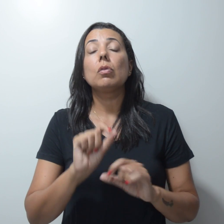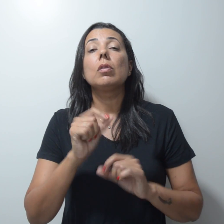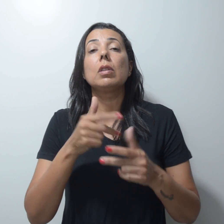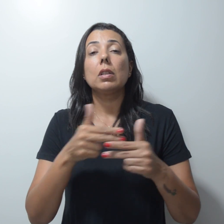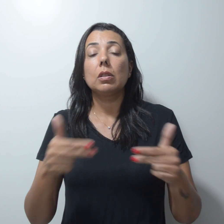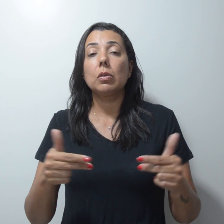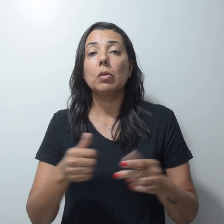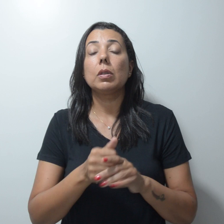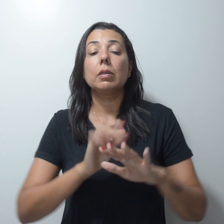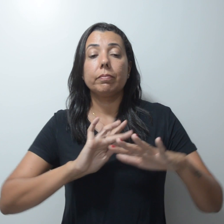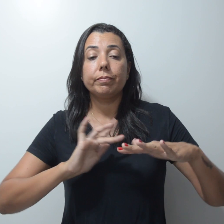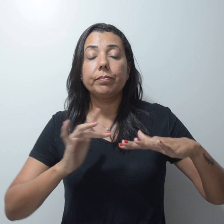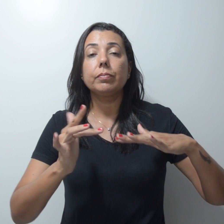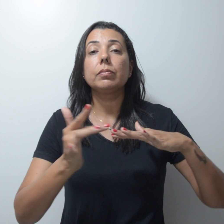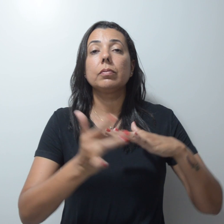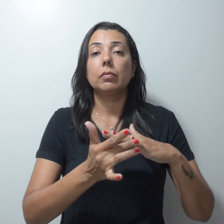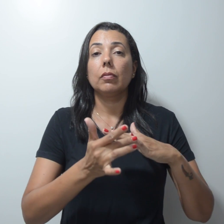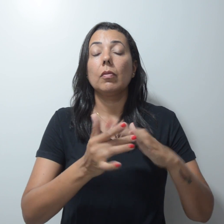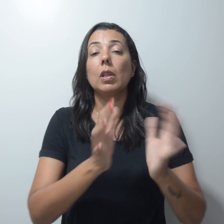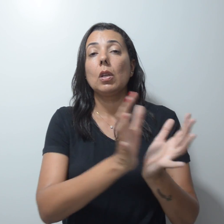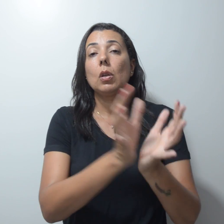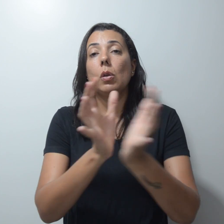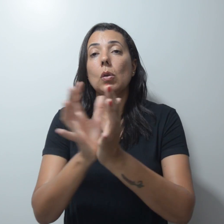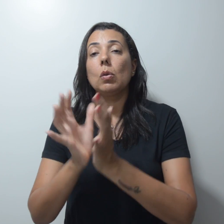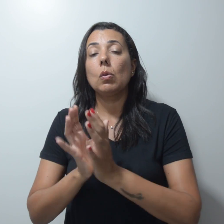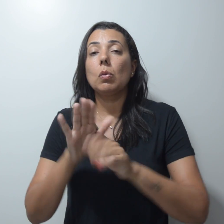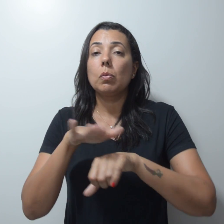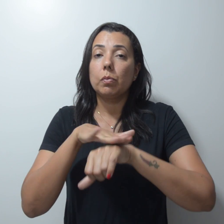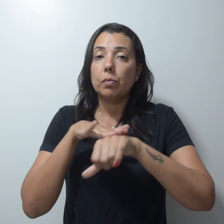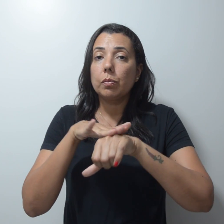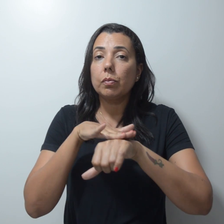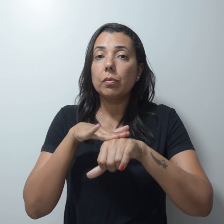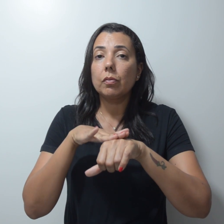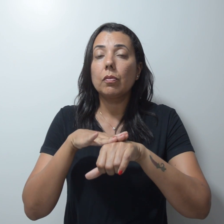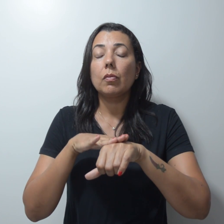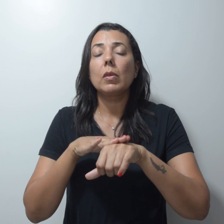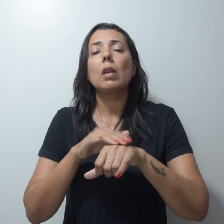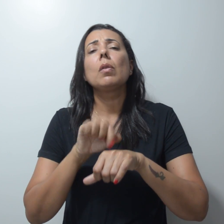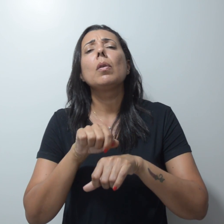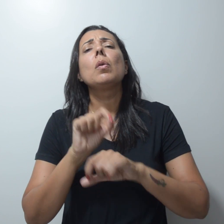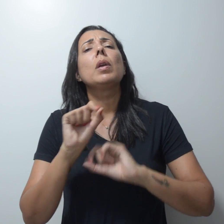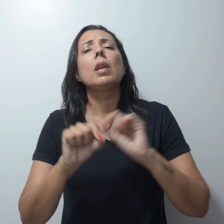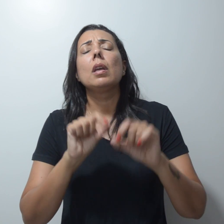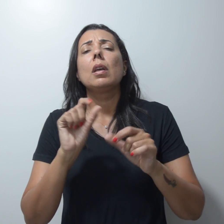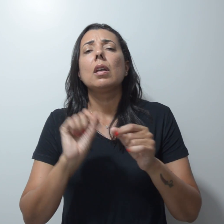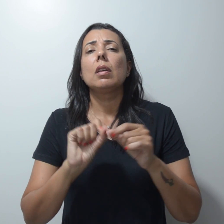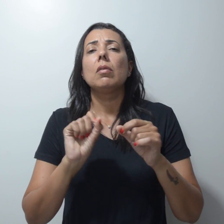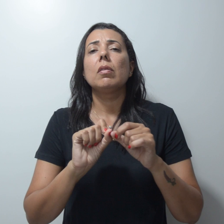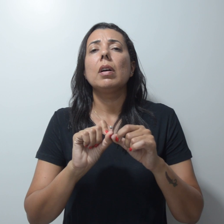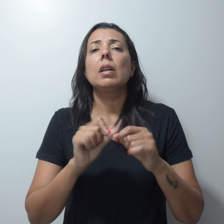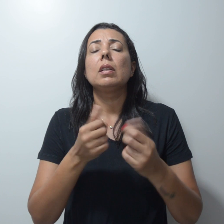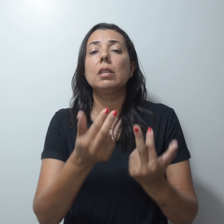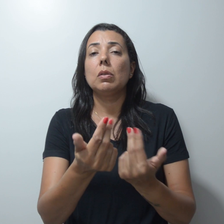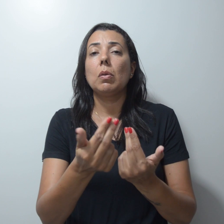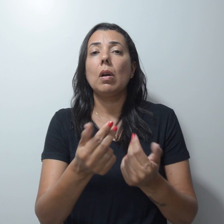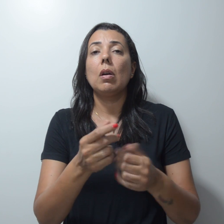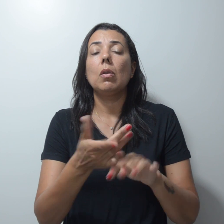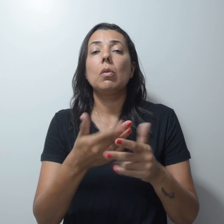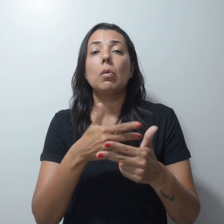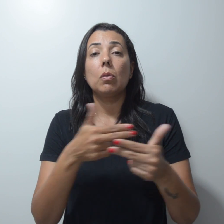redes sociais e grupos de conversa. Bolhas que funcionam como células em processo de